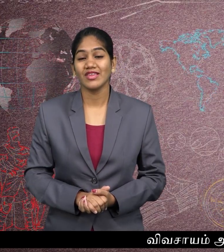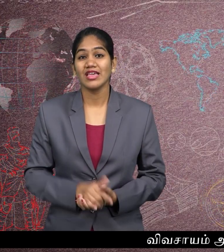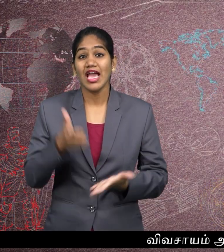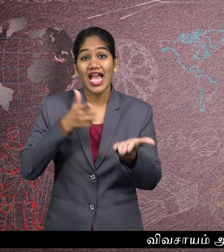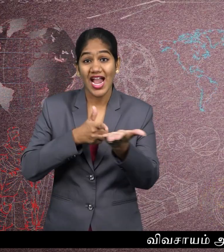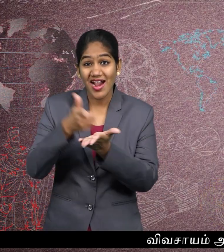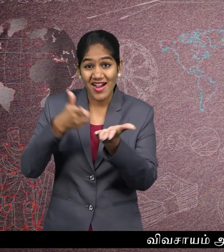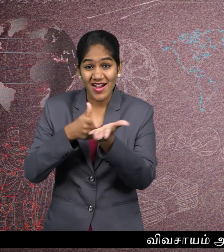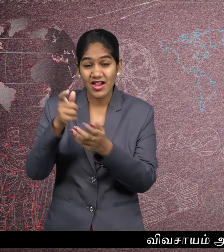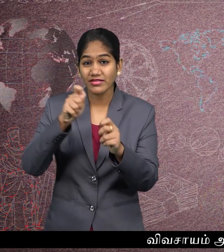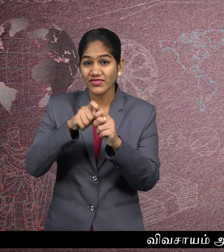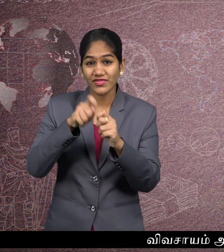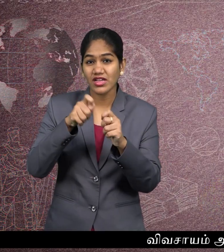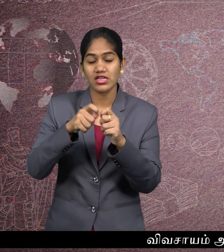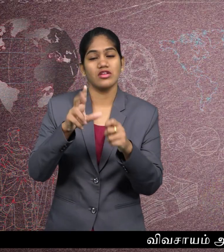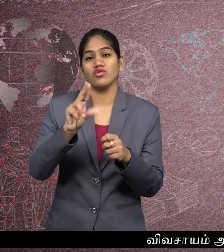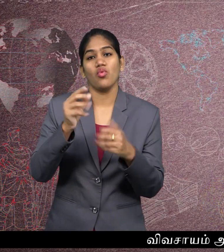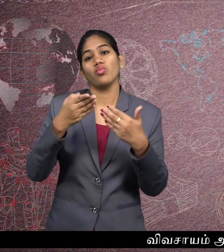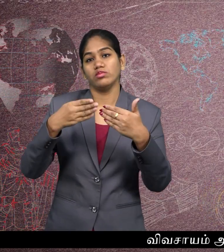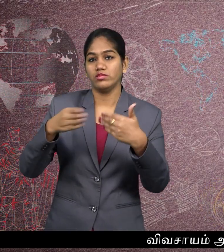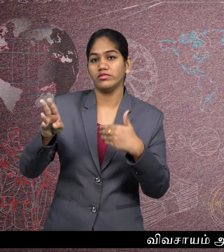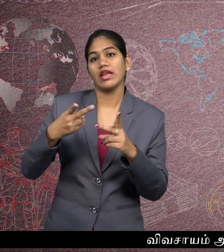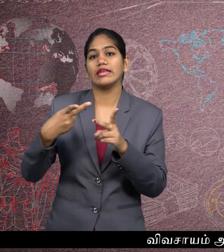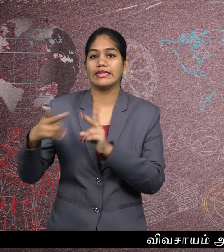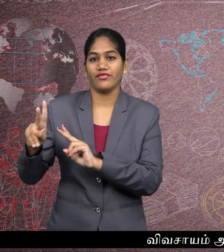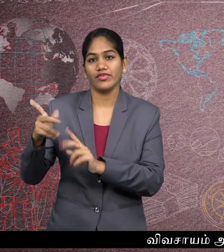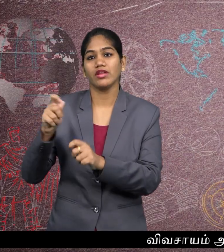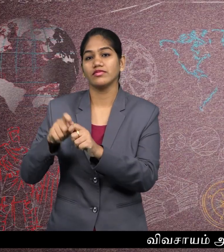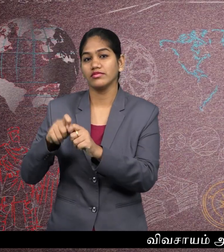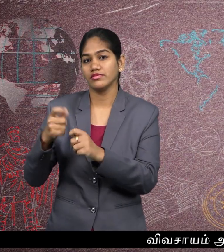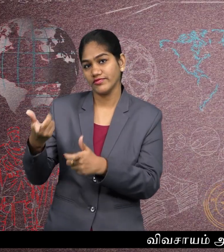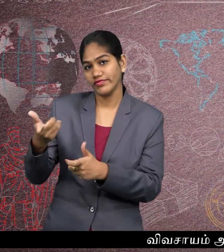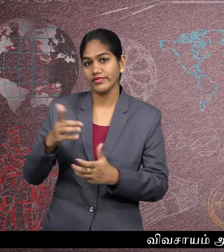விவசாயம் அல்லாத நடவடிக்கைகள்.